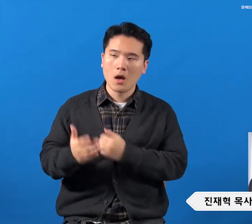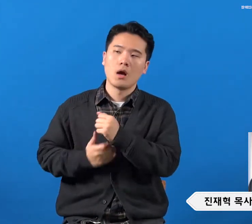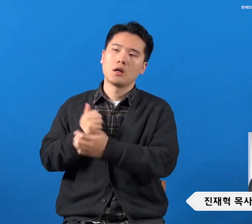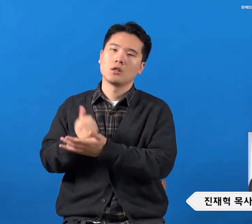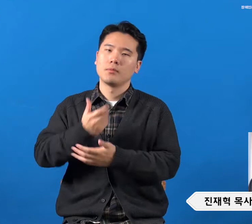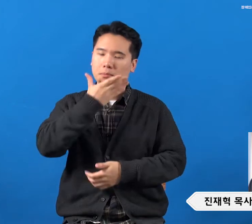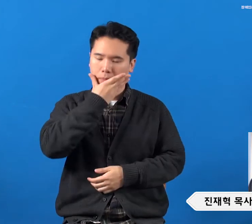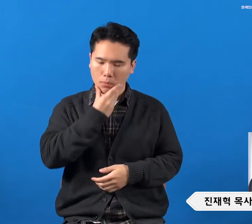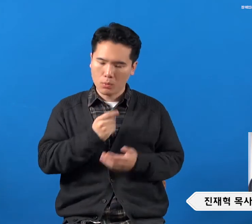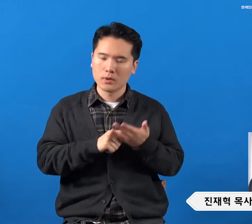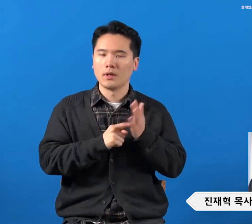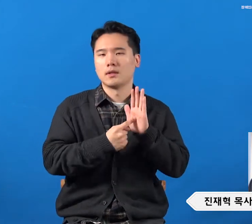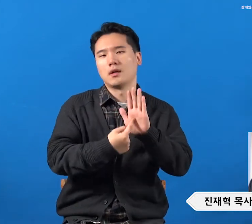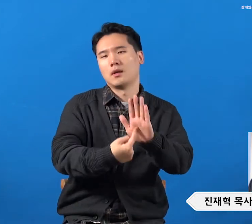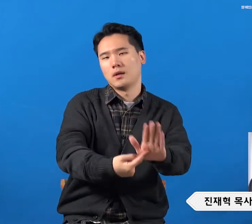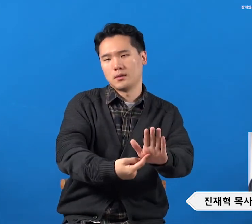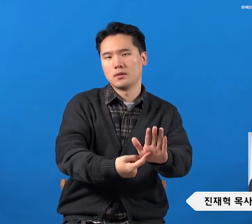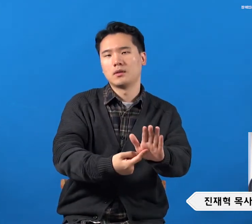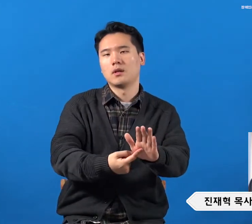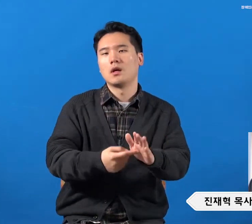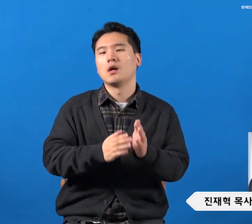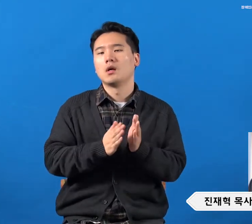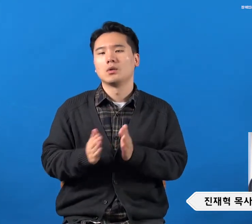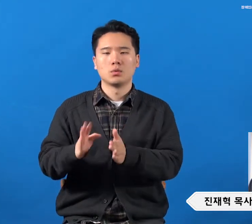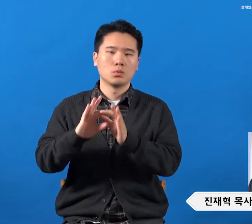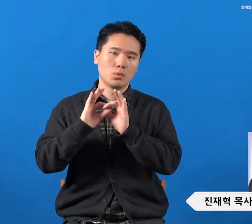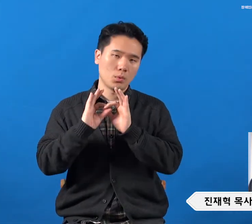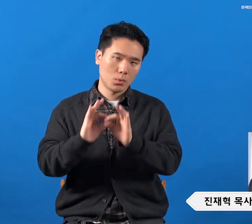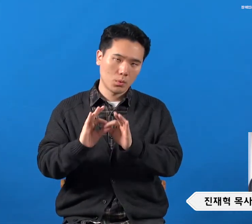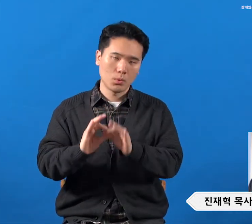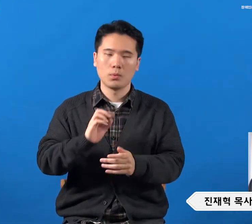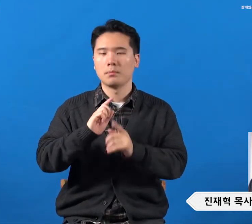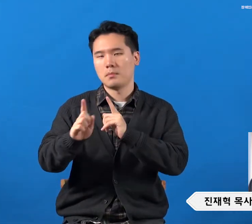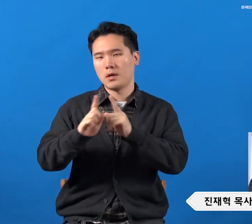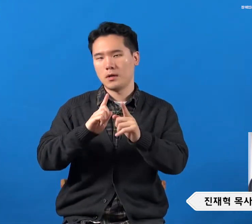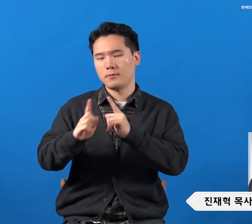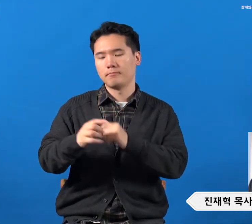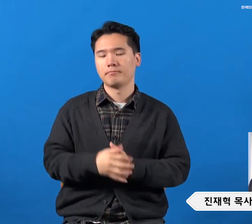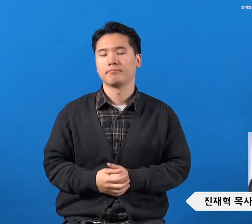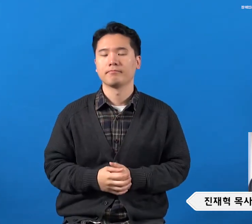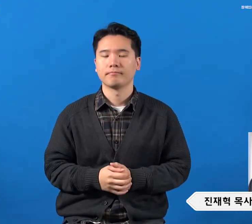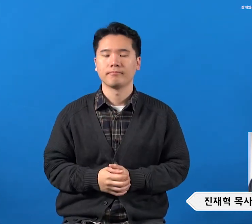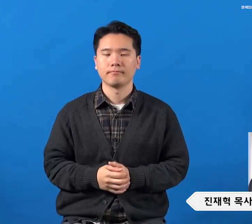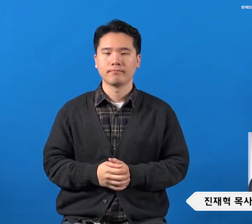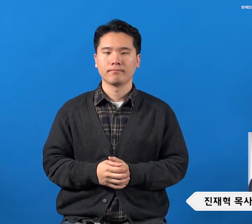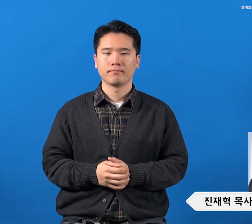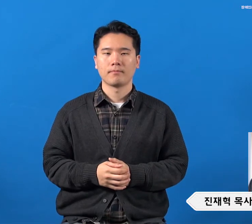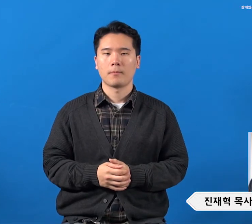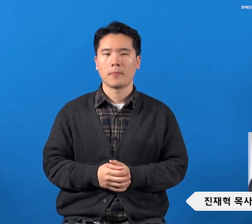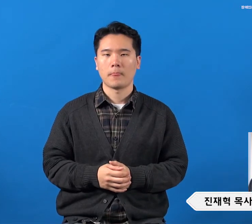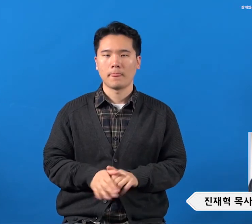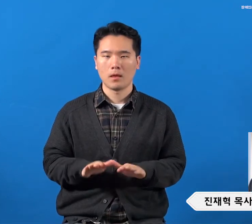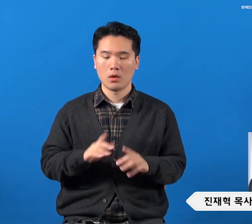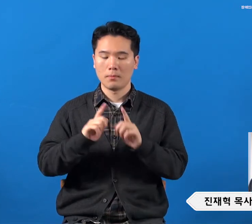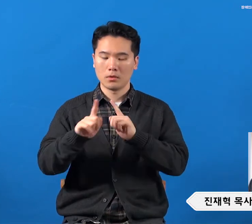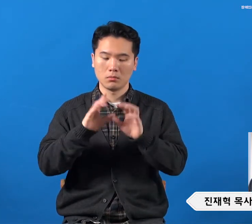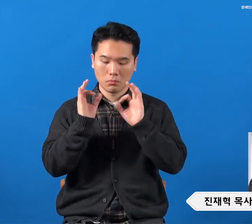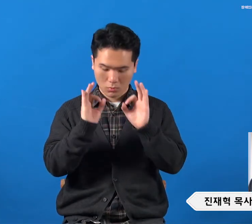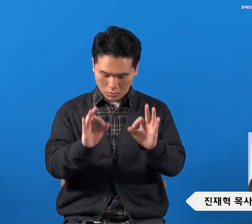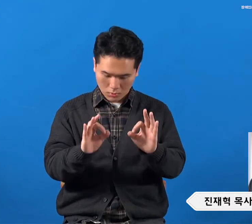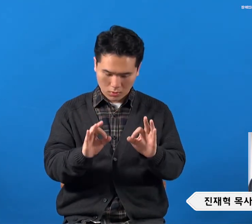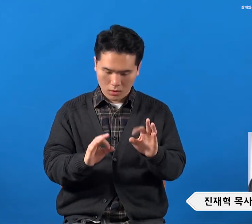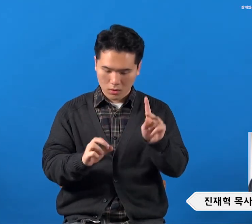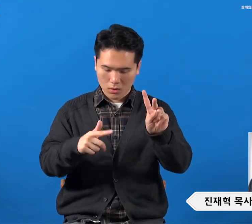축복이 나타나는 축복의 통로를 성경은 말씀하고 계십니다. 그래서 오늘 말씀을 보니까